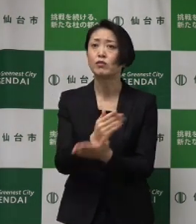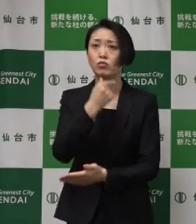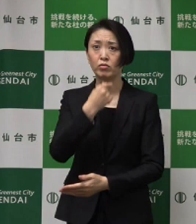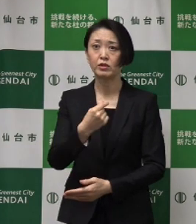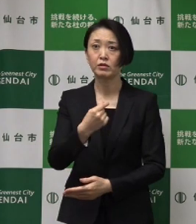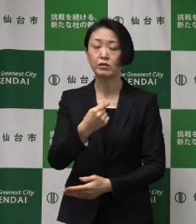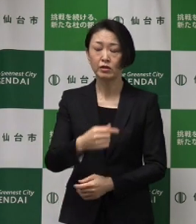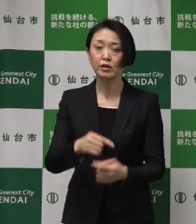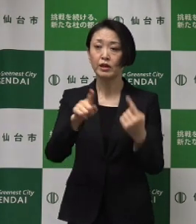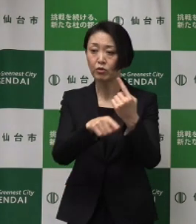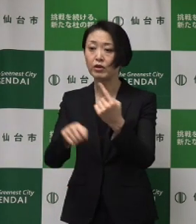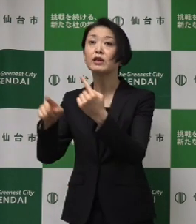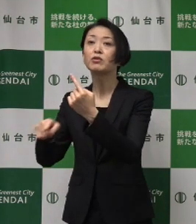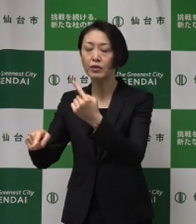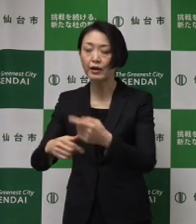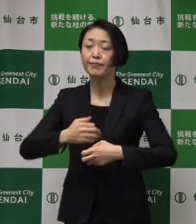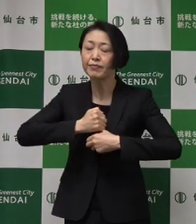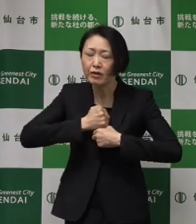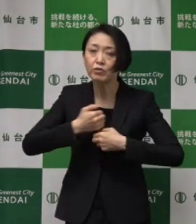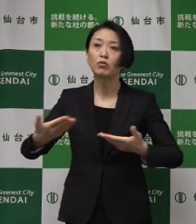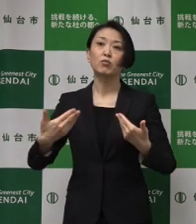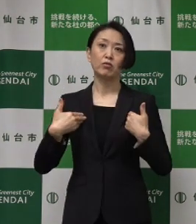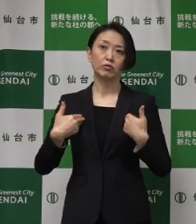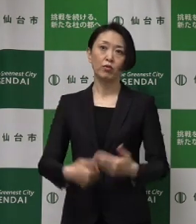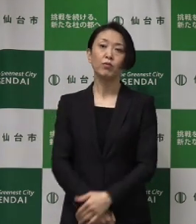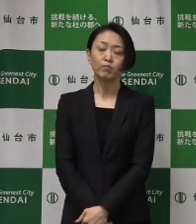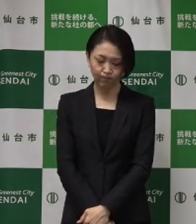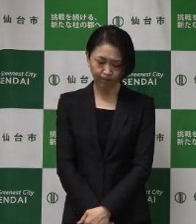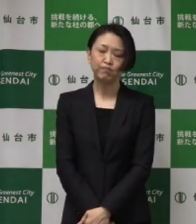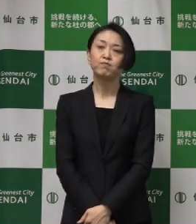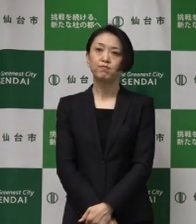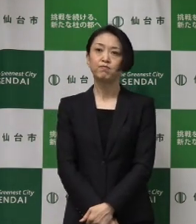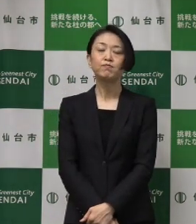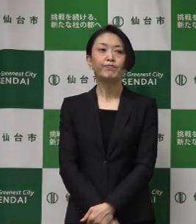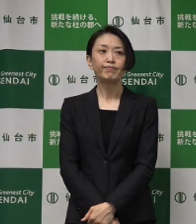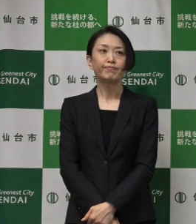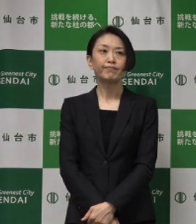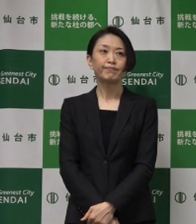取り組んでいただくことが何より重要なんだと思います。